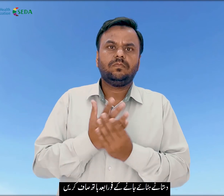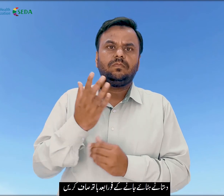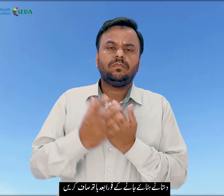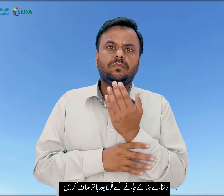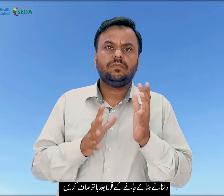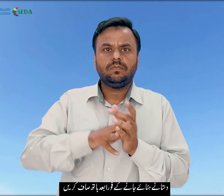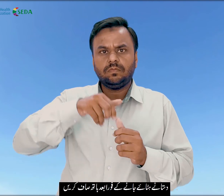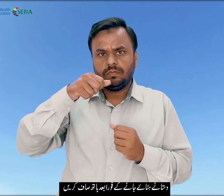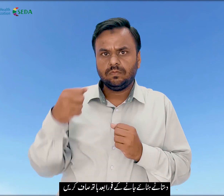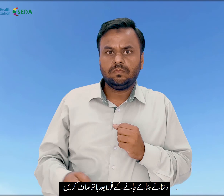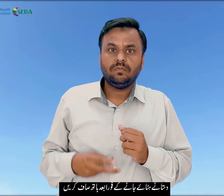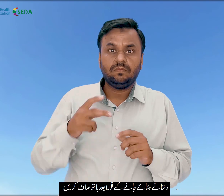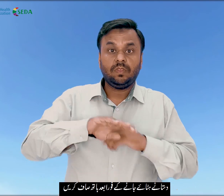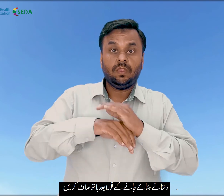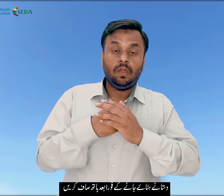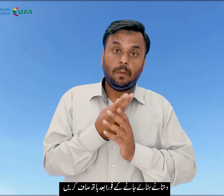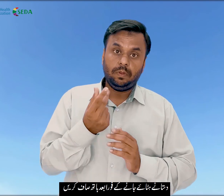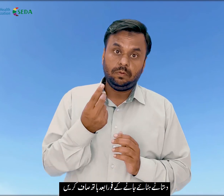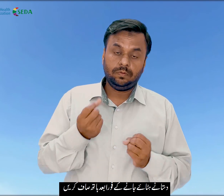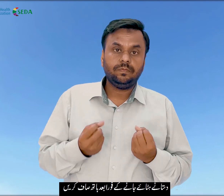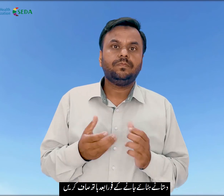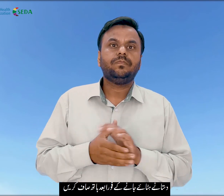دستانے ہٹائے جانے کے فوراً بعد ہاتھ صاف کریں۔